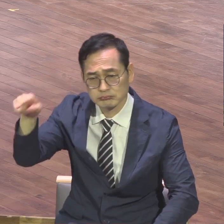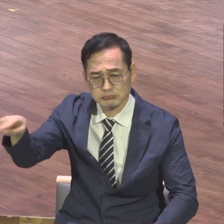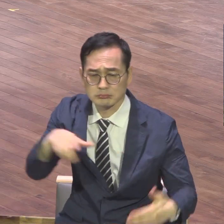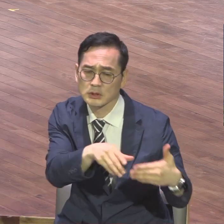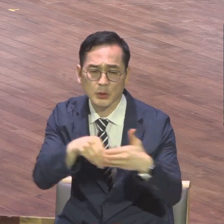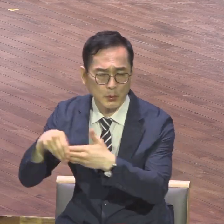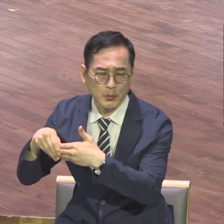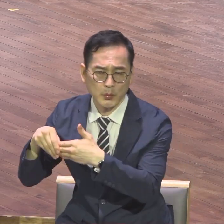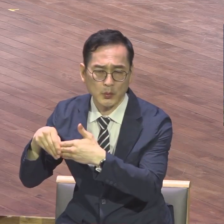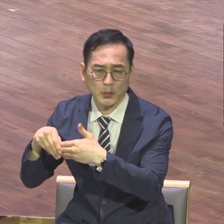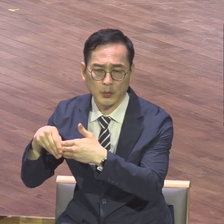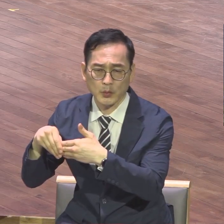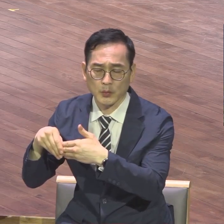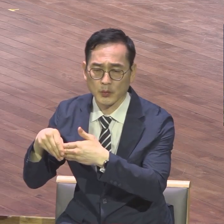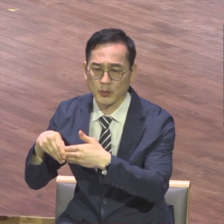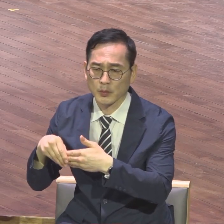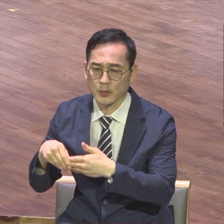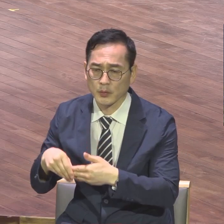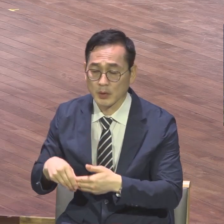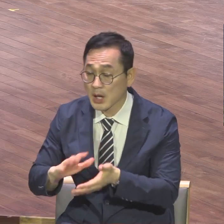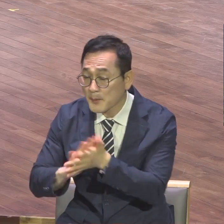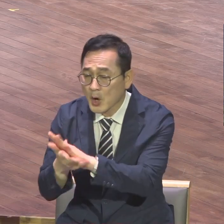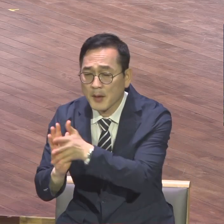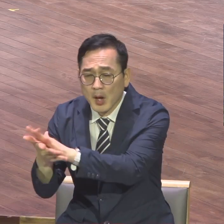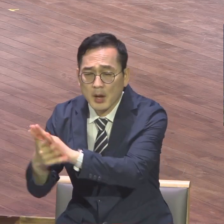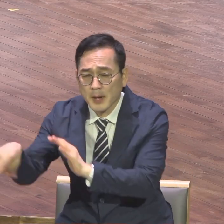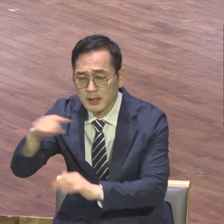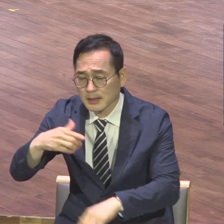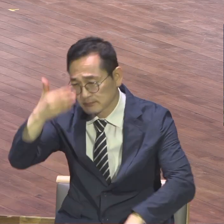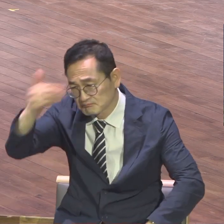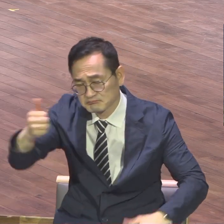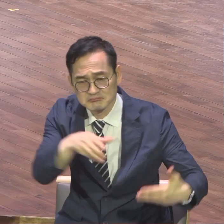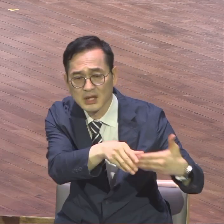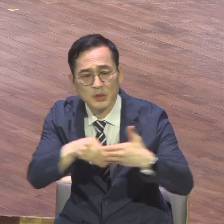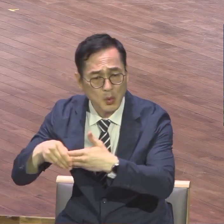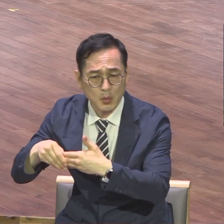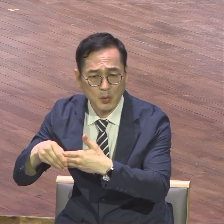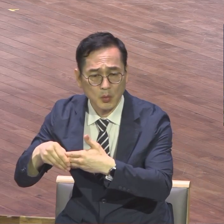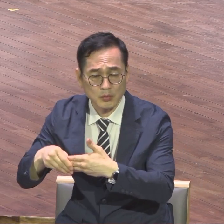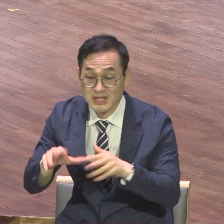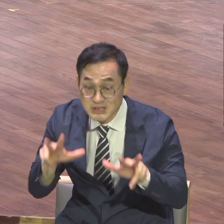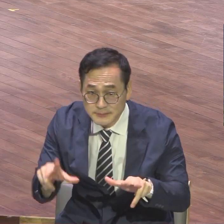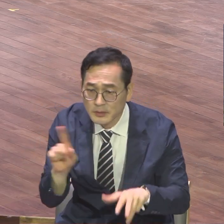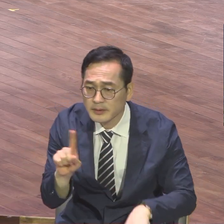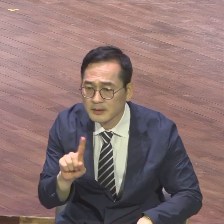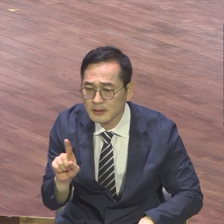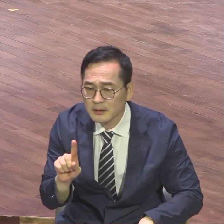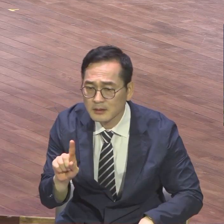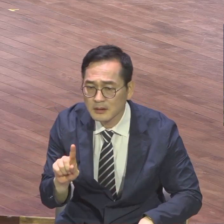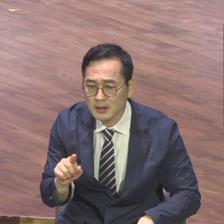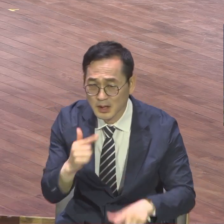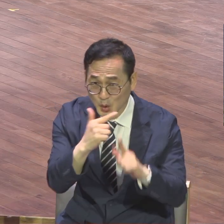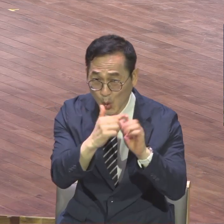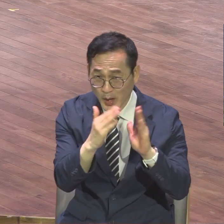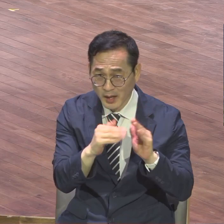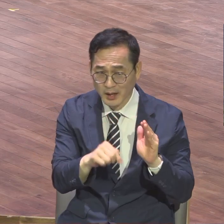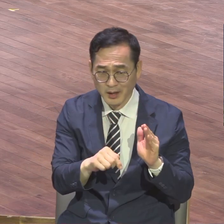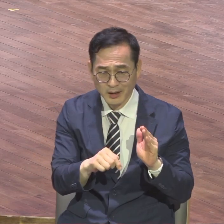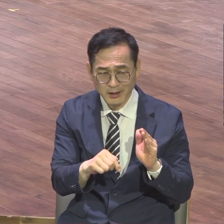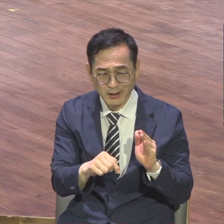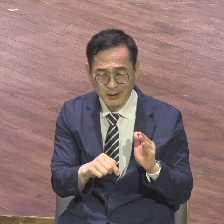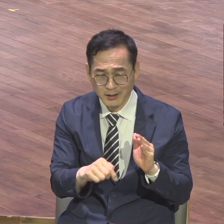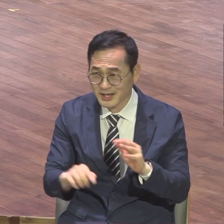교회였어요. 그런데 지금 어떻습니까? 지금 교회는 불신자들에게 밀리고